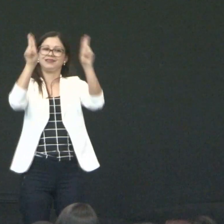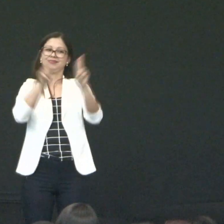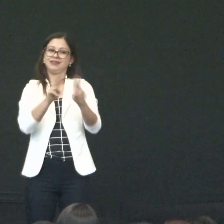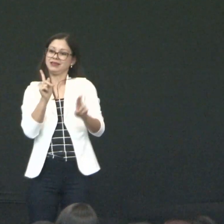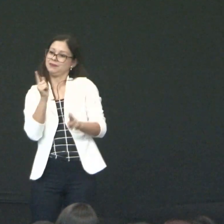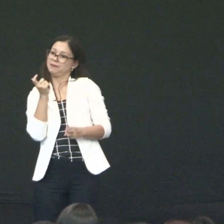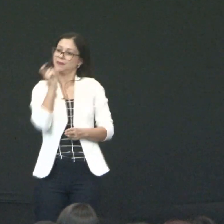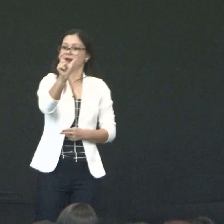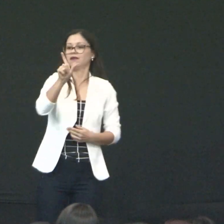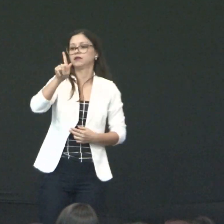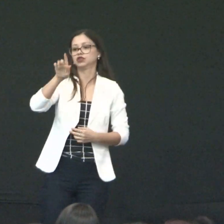pessoas confundem